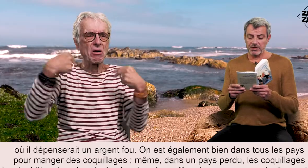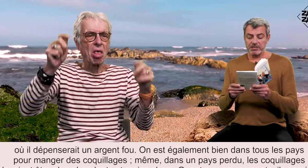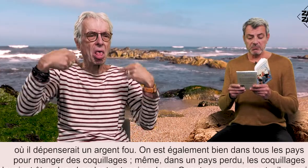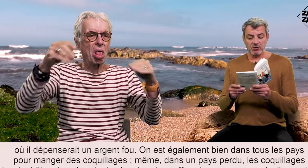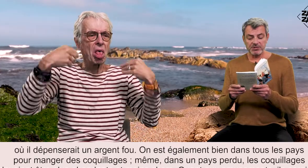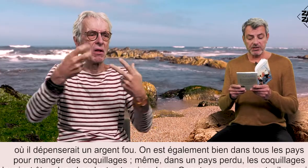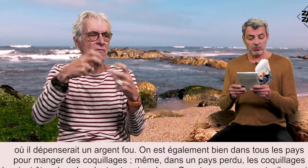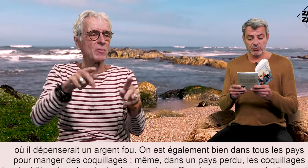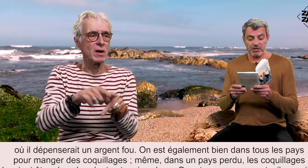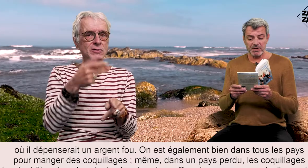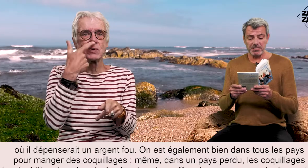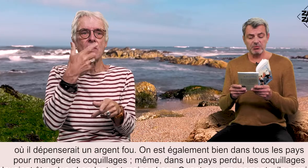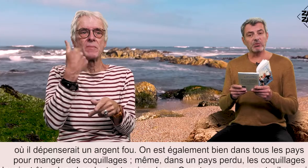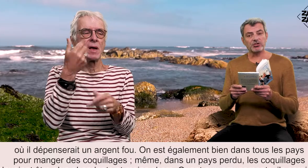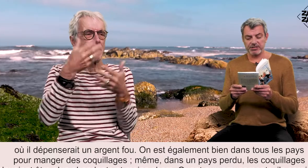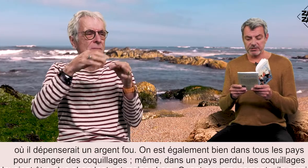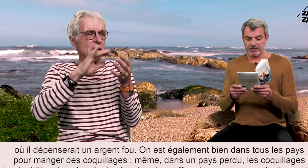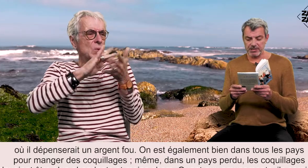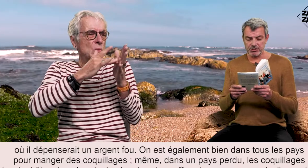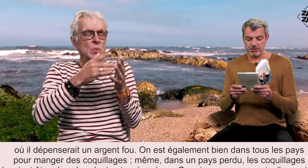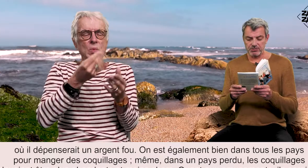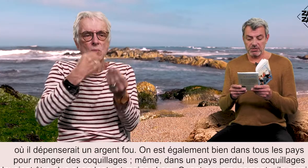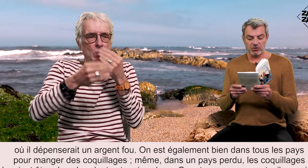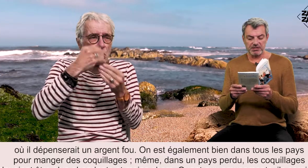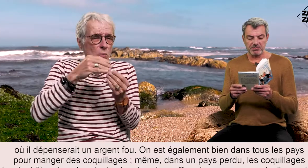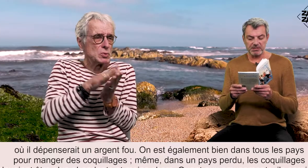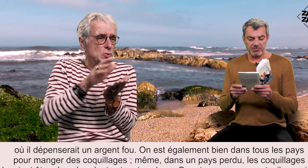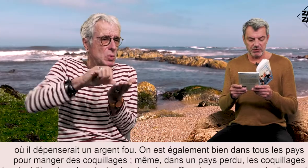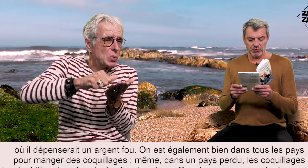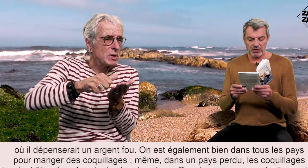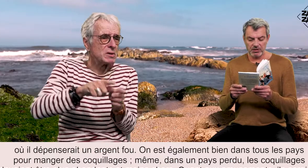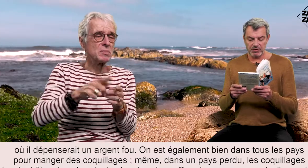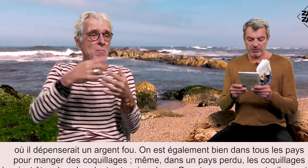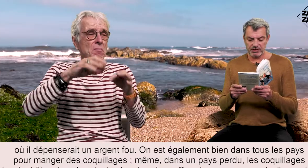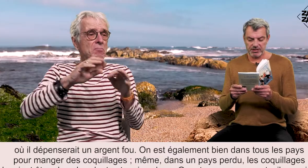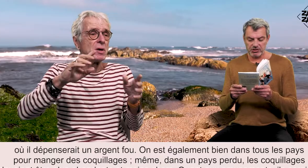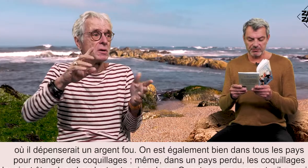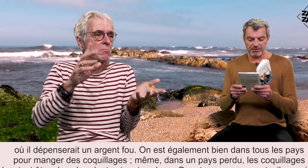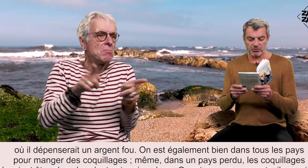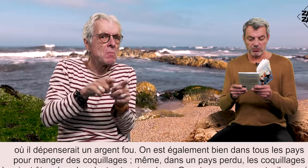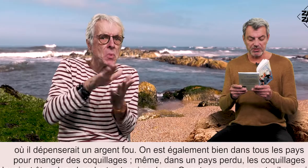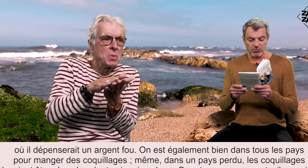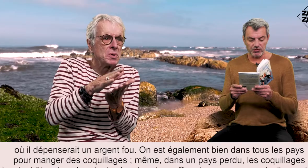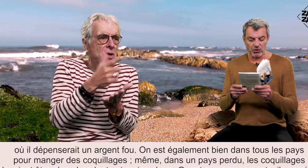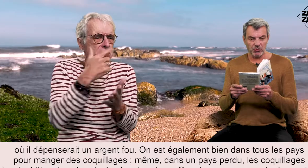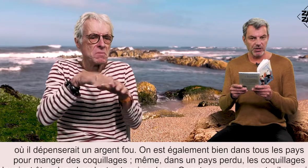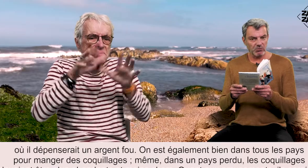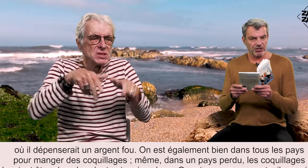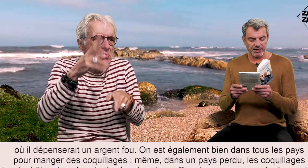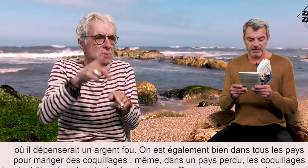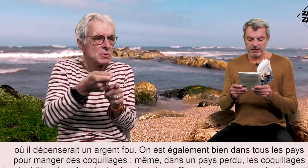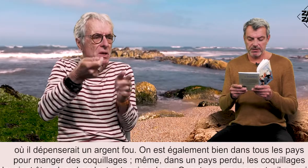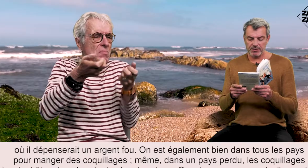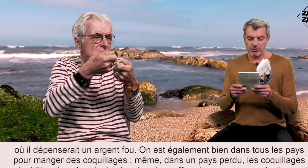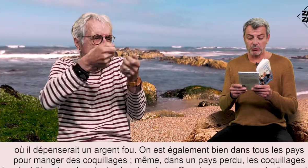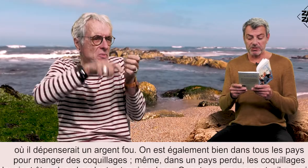On est également bien dans tous les pays pour manger des coquillages. Même dans un pays perdu, les coquillages devaient être plus abondants et